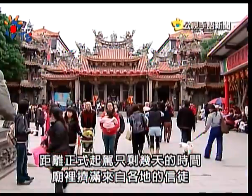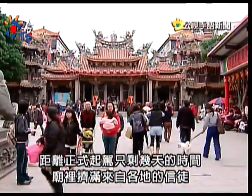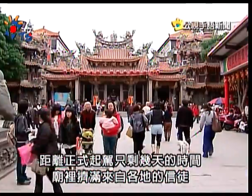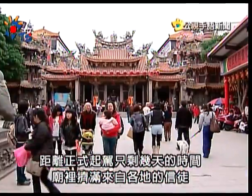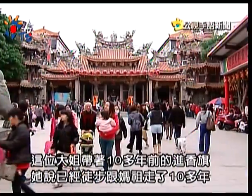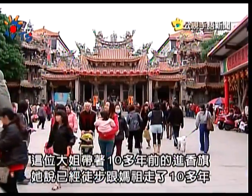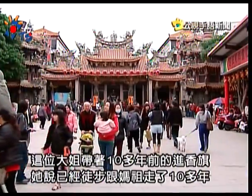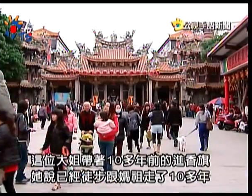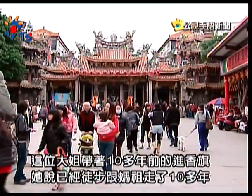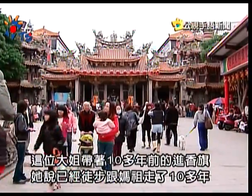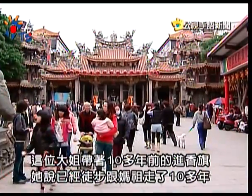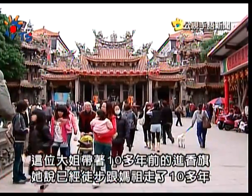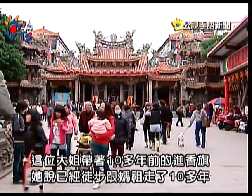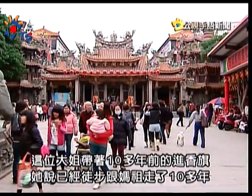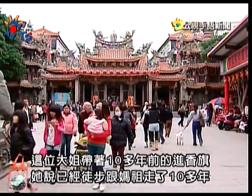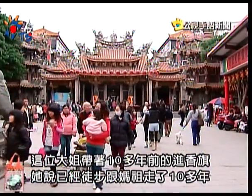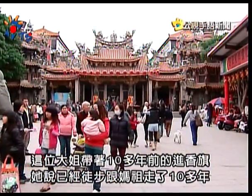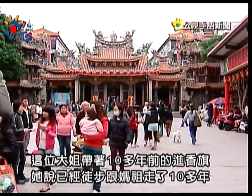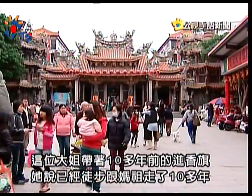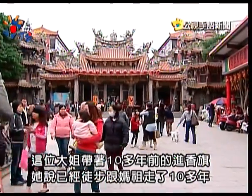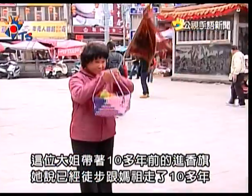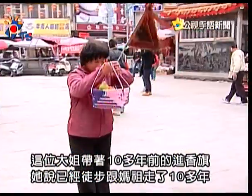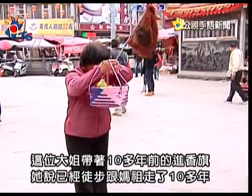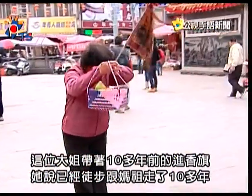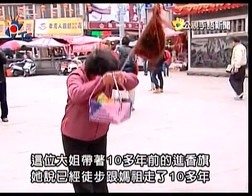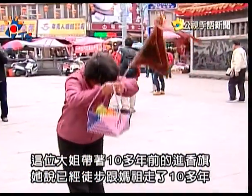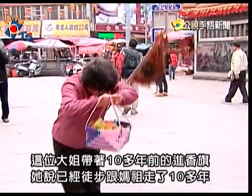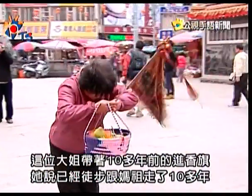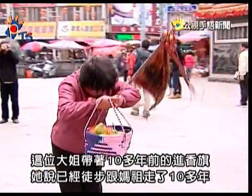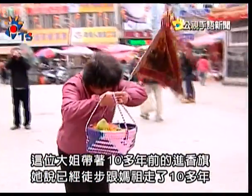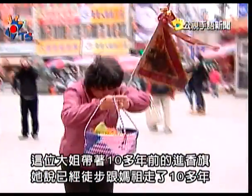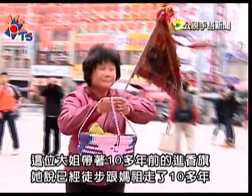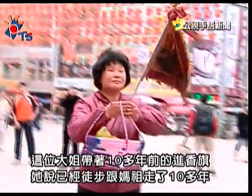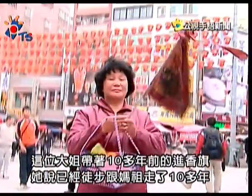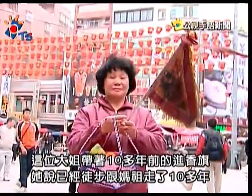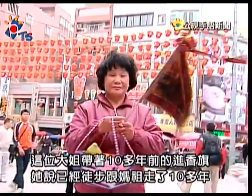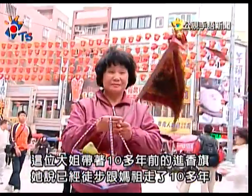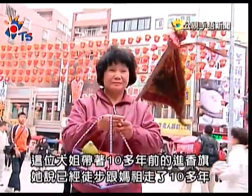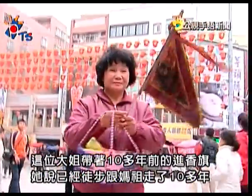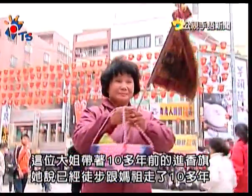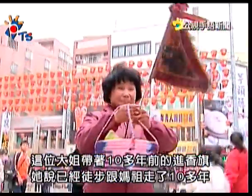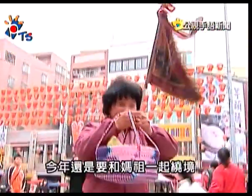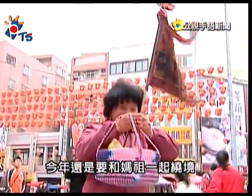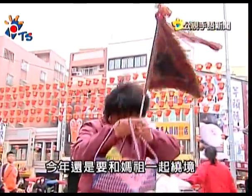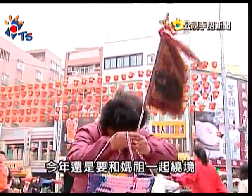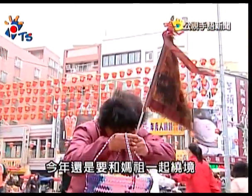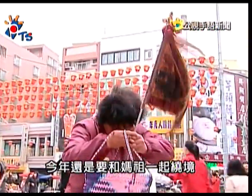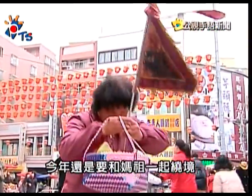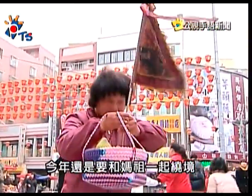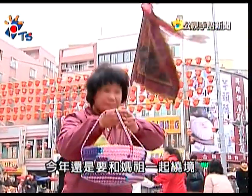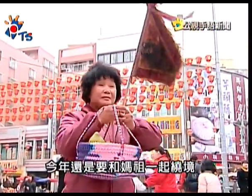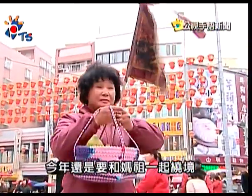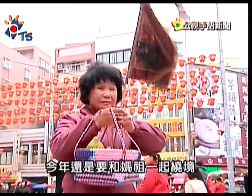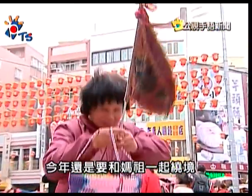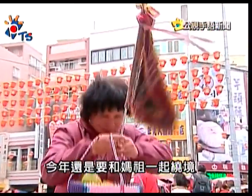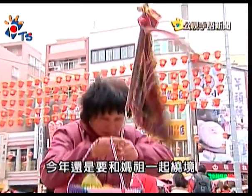徒，一位大姐带着10多年前的进香旗，她说已经徒步跟妈祖走了10多年，今年还是要跟妈祖一起绕境。 她